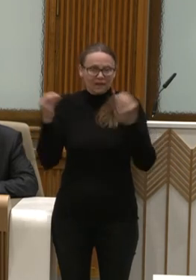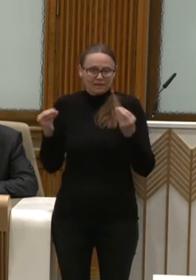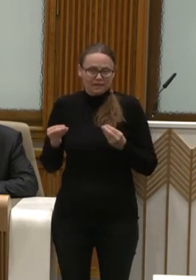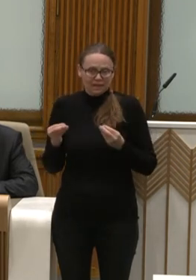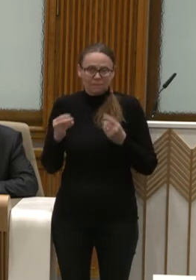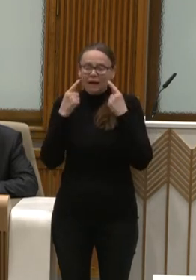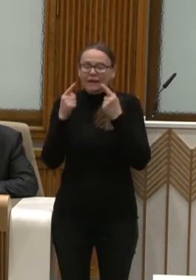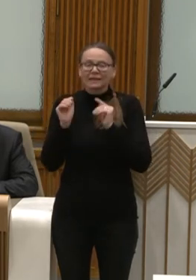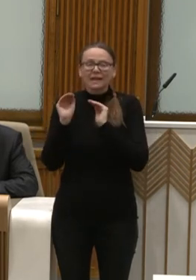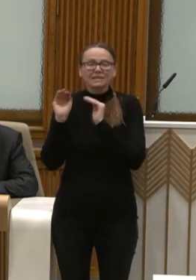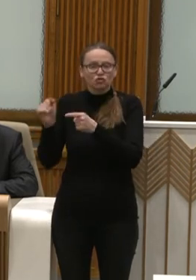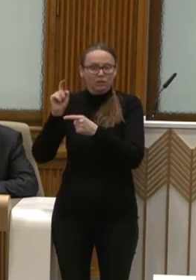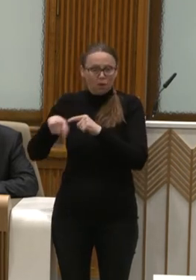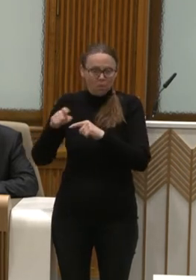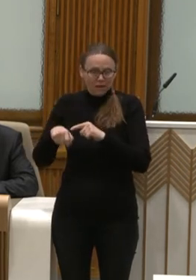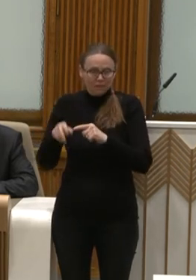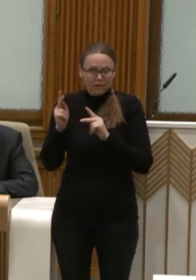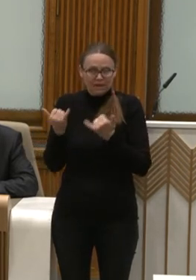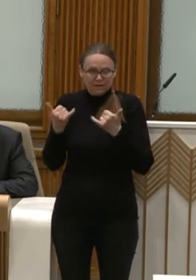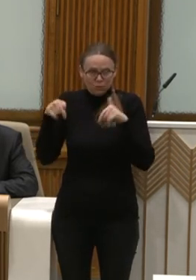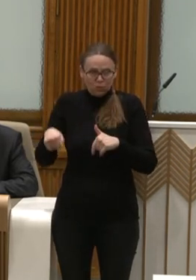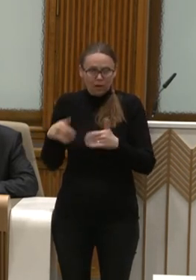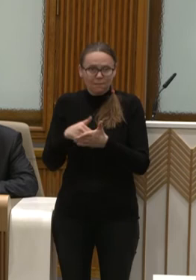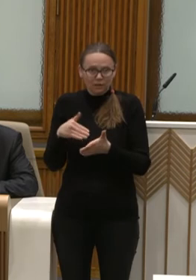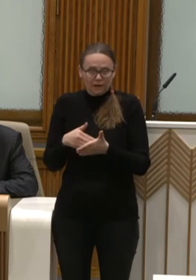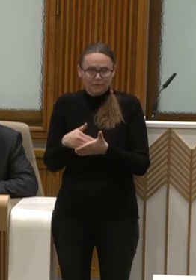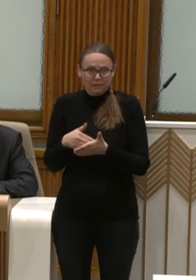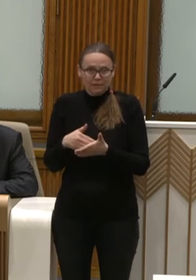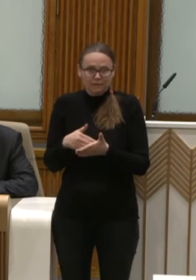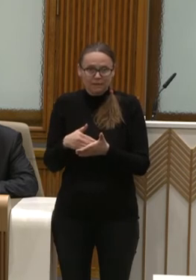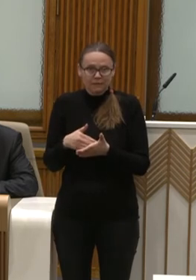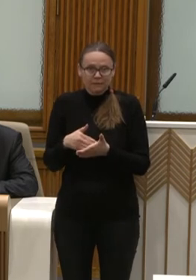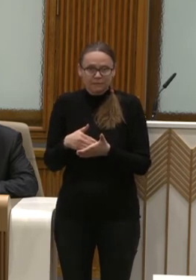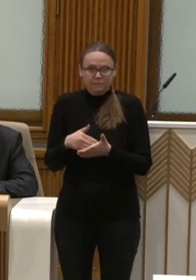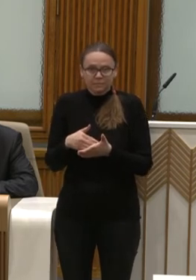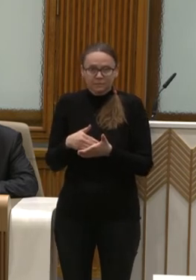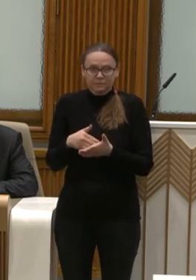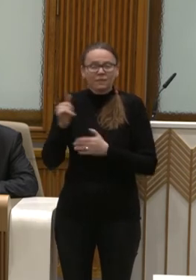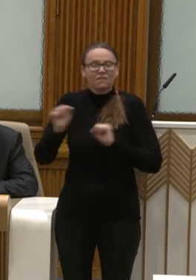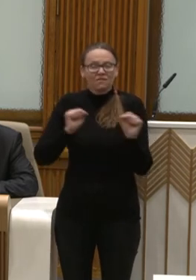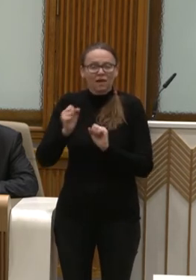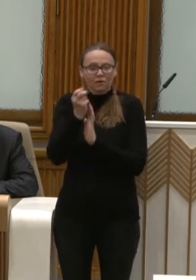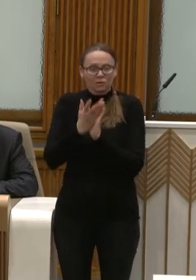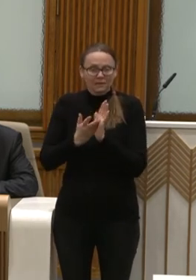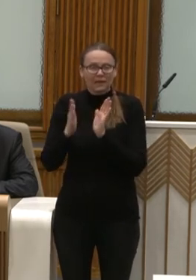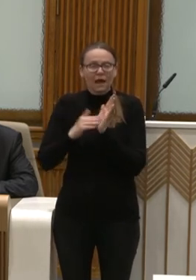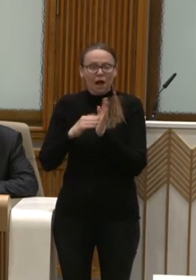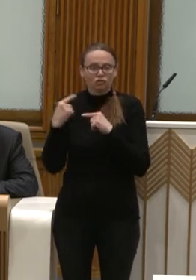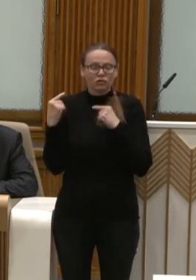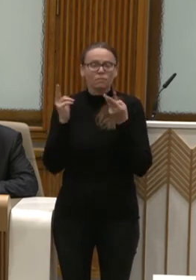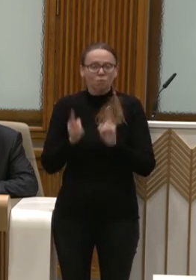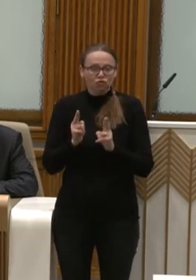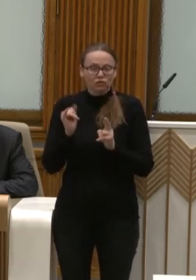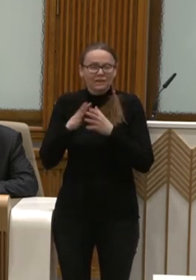Kar se tiče zaščitne opreme, ki je tukaj potrebna, ne, je vlada ocenila, kakšne so možnosti, da